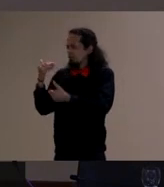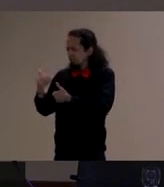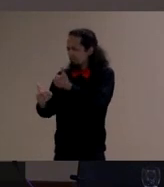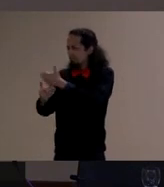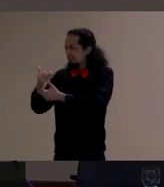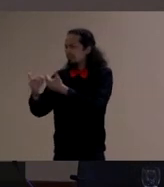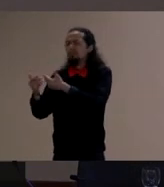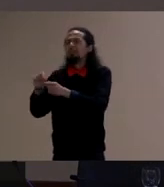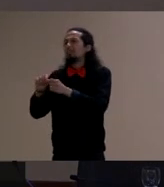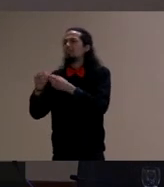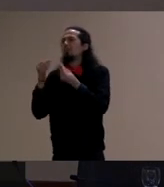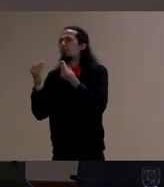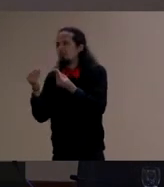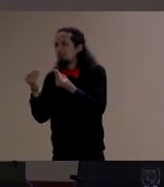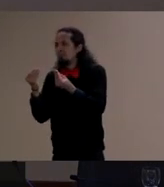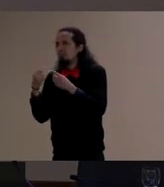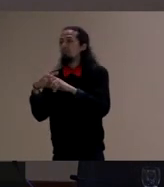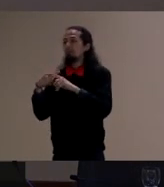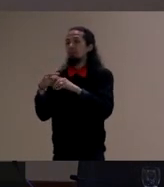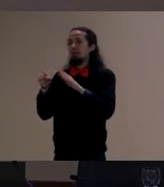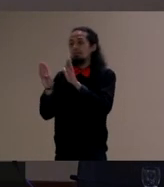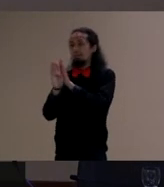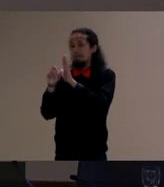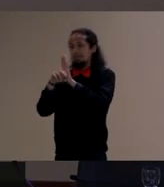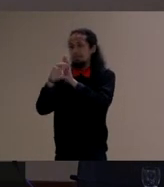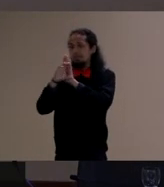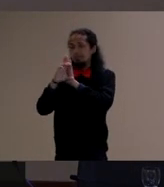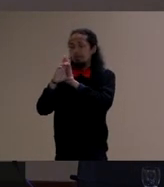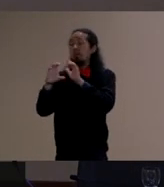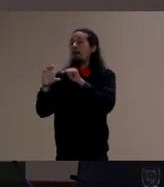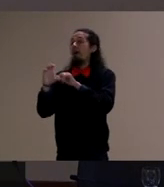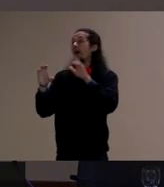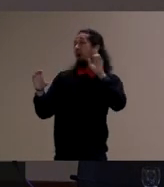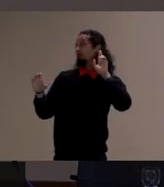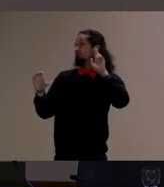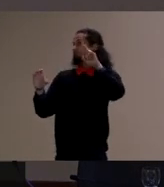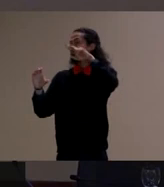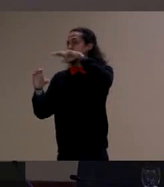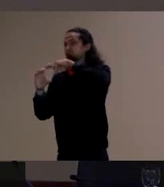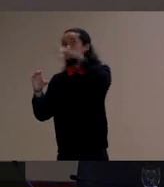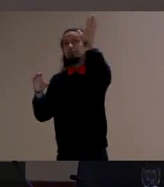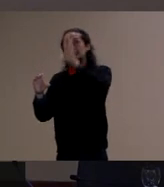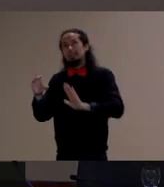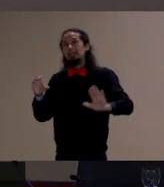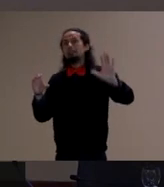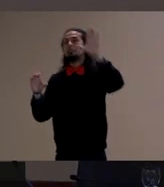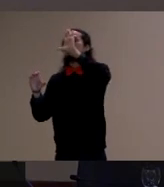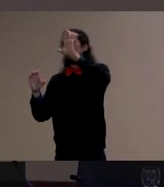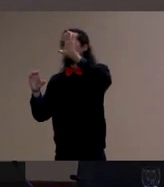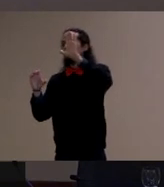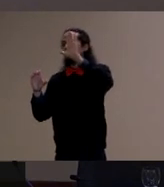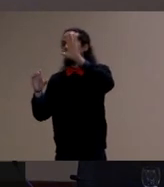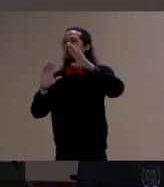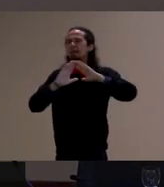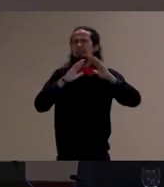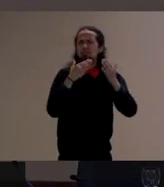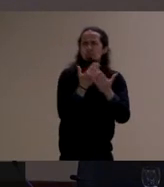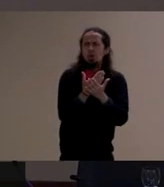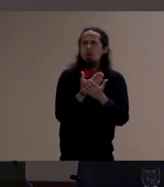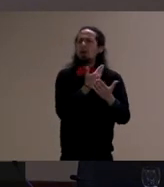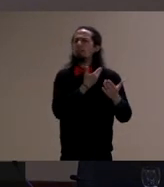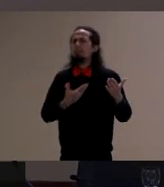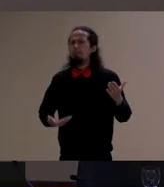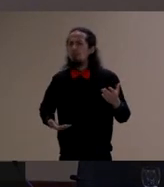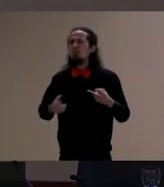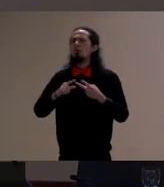ser referência nacional para os sistemas de ensino e para as instituições ou redes escolares públicas e privadas da